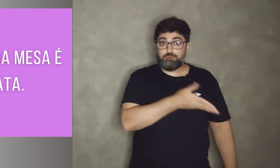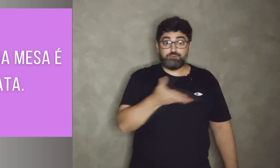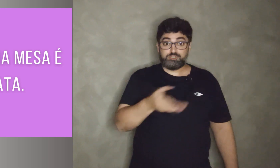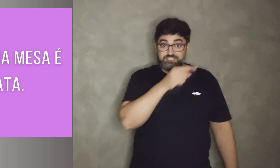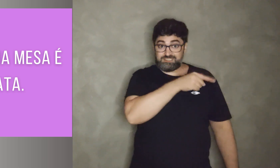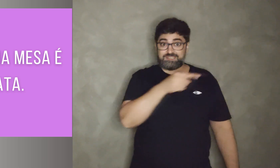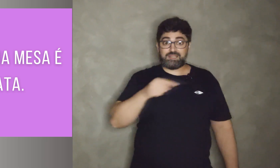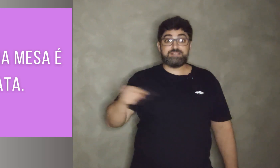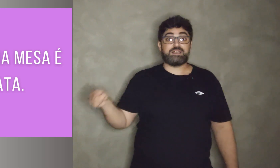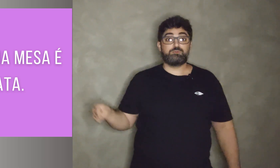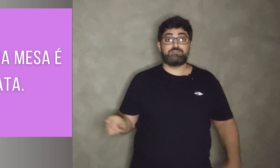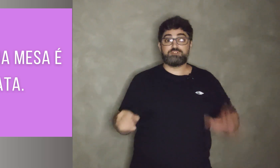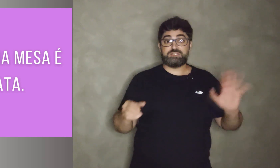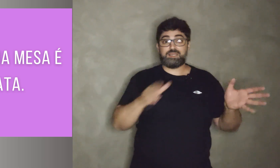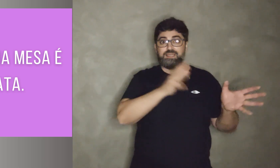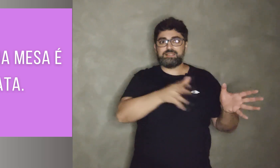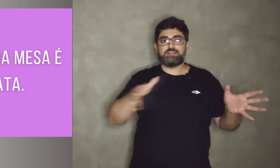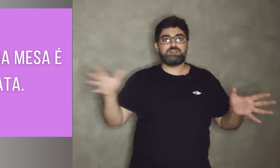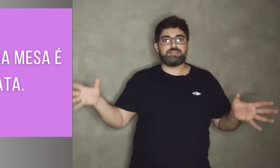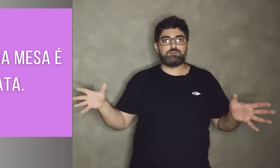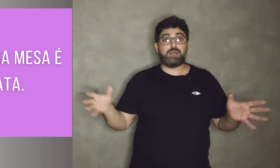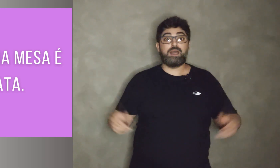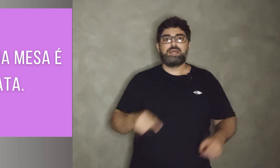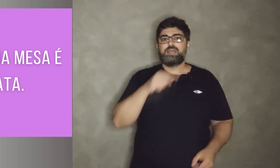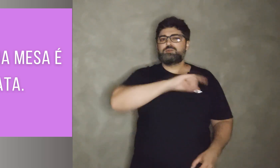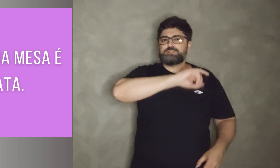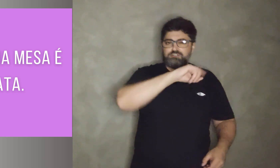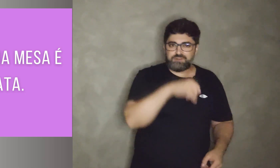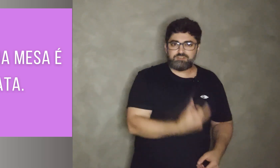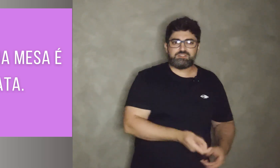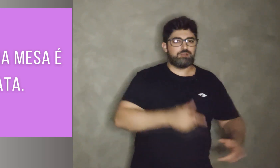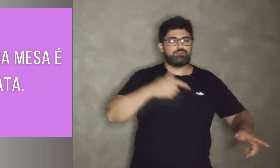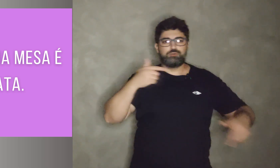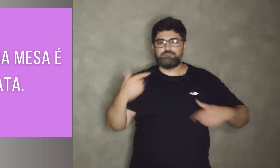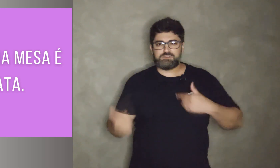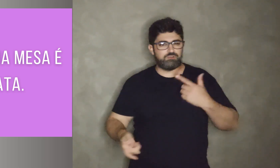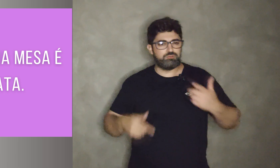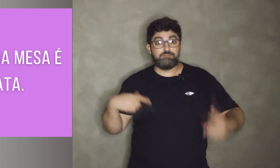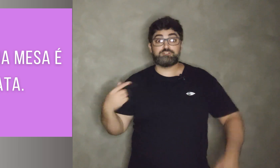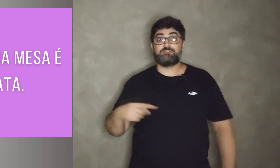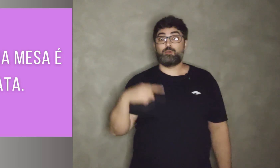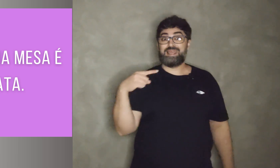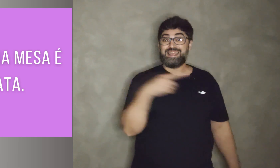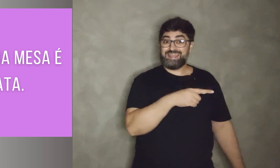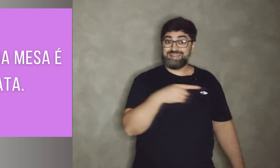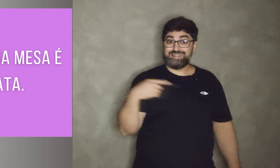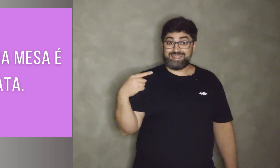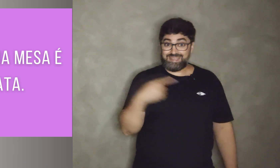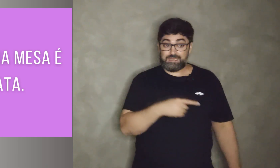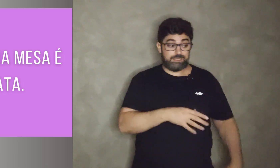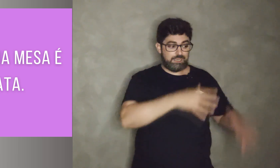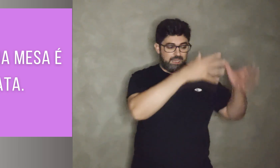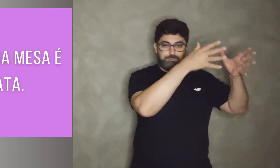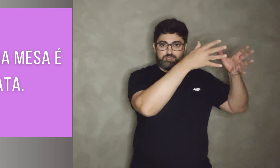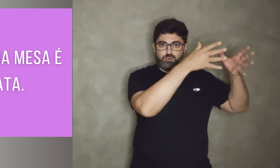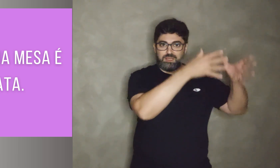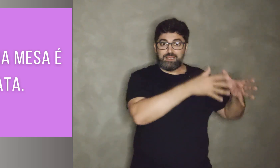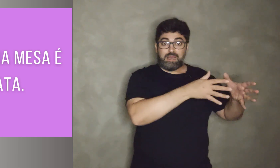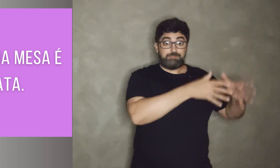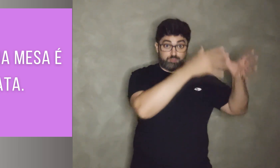Eu já tinha sinalizado para você quem que estava em cada lugar. Eu não preciso fazer o sinal de novo, eu só falo ele, ele. A pessoa